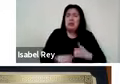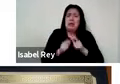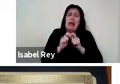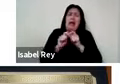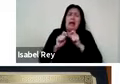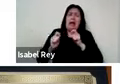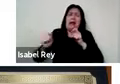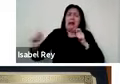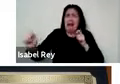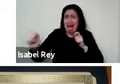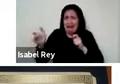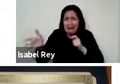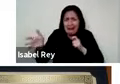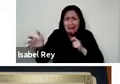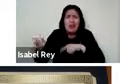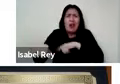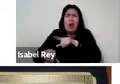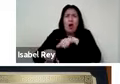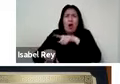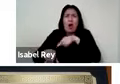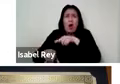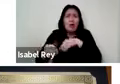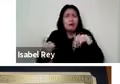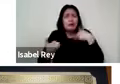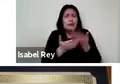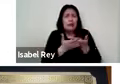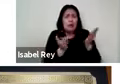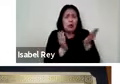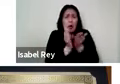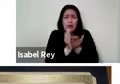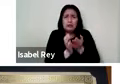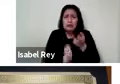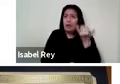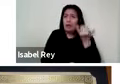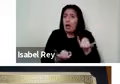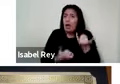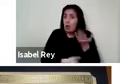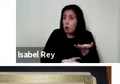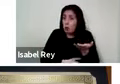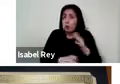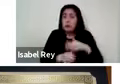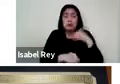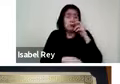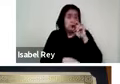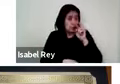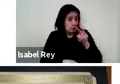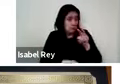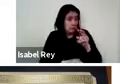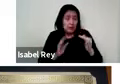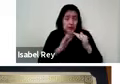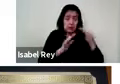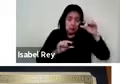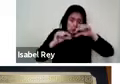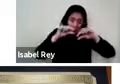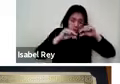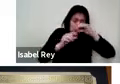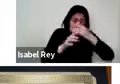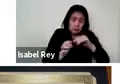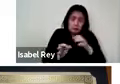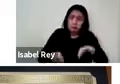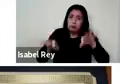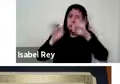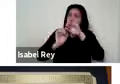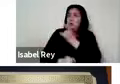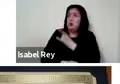a horas del colegio, y ahora prácticamente después de verla en un laboratorio importante de una de las